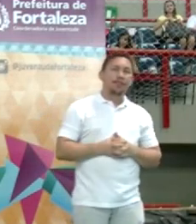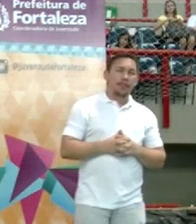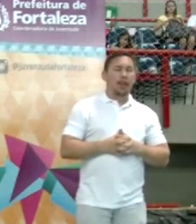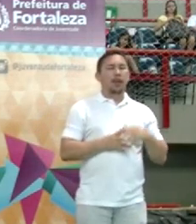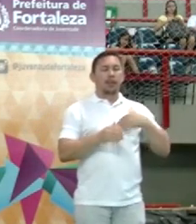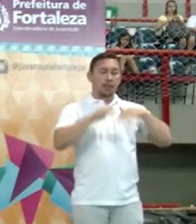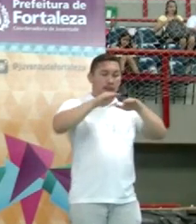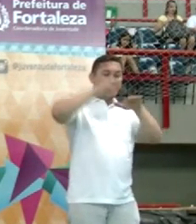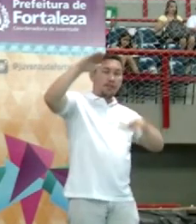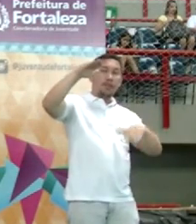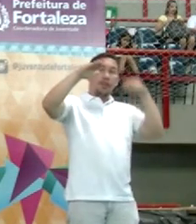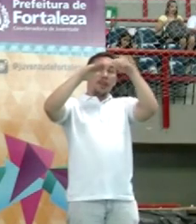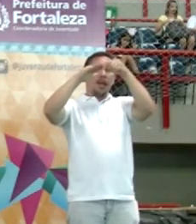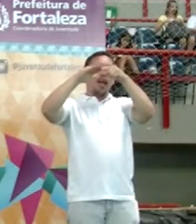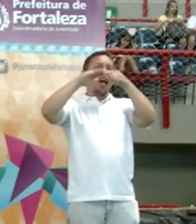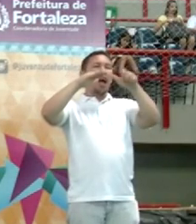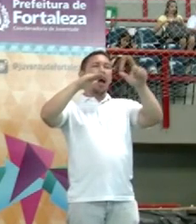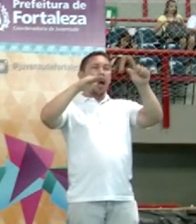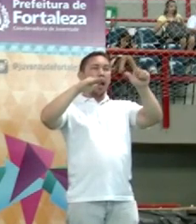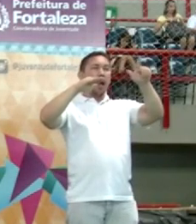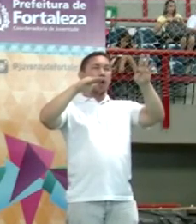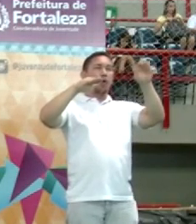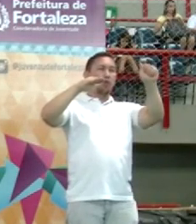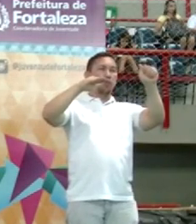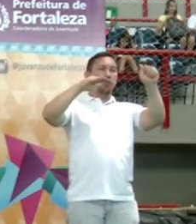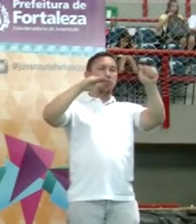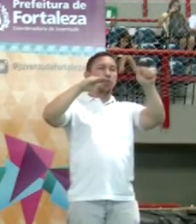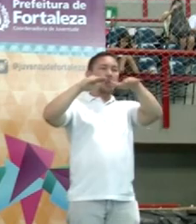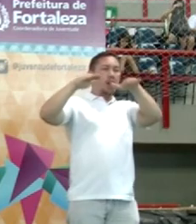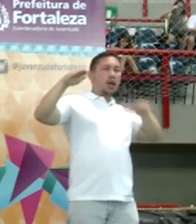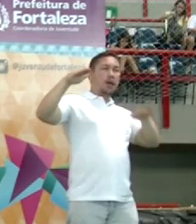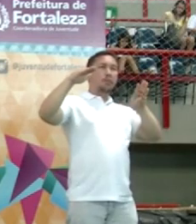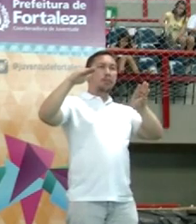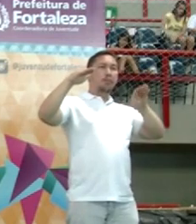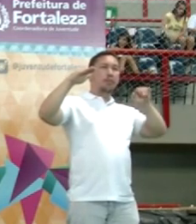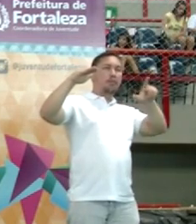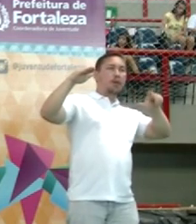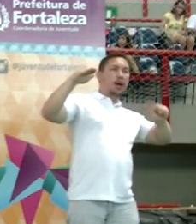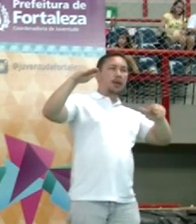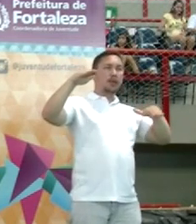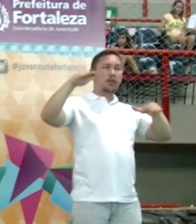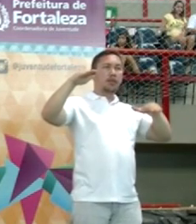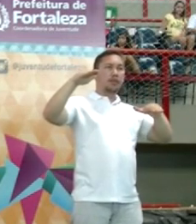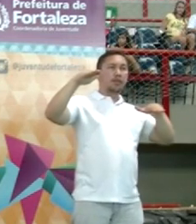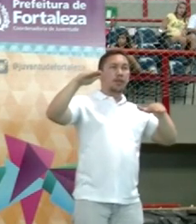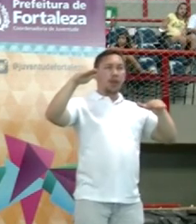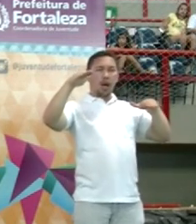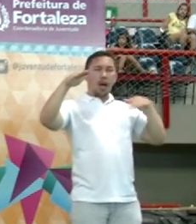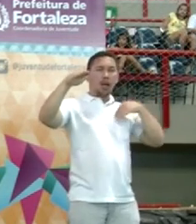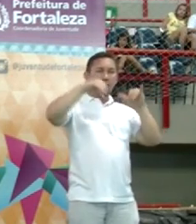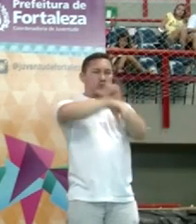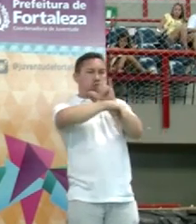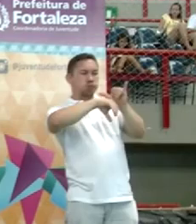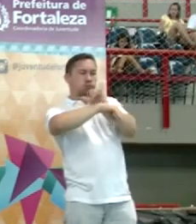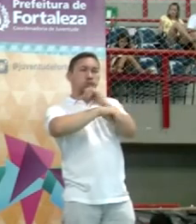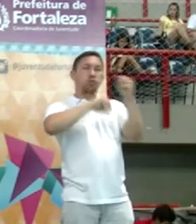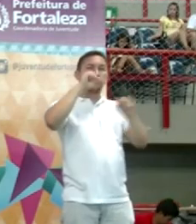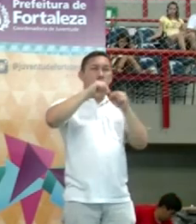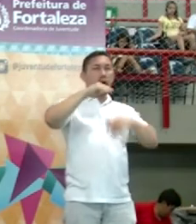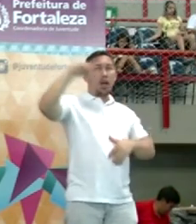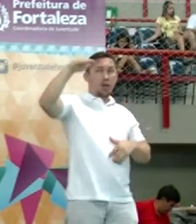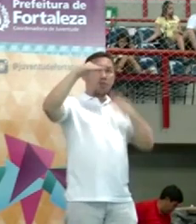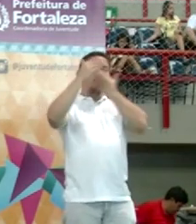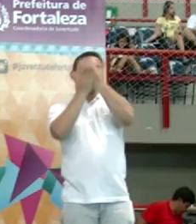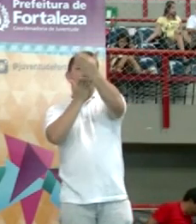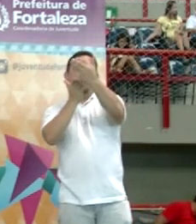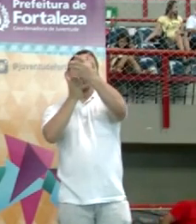Alta Idade Média. Primeiro, para a gente saber alta e baixa Idade Média, é bom lembrar que ela começa na seguinte logística. A gente começa na